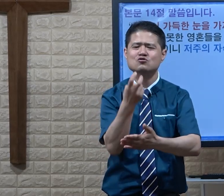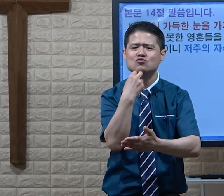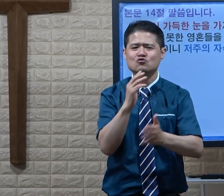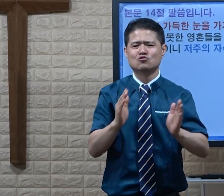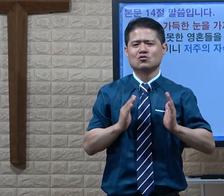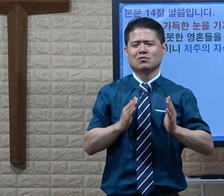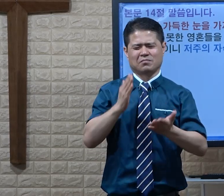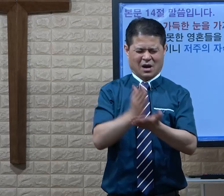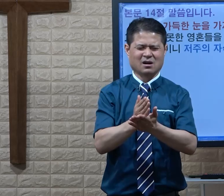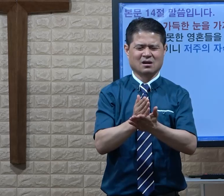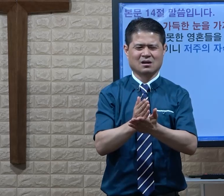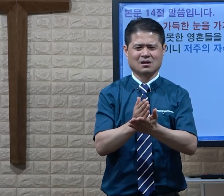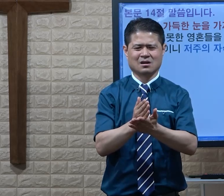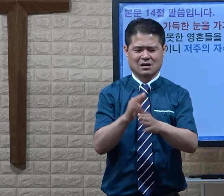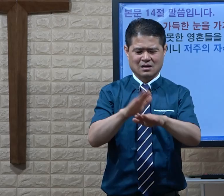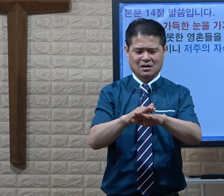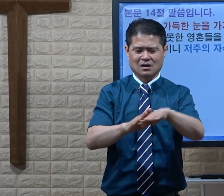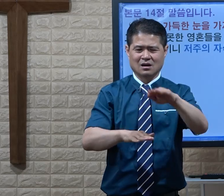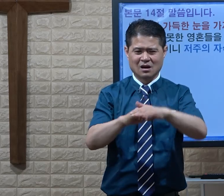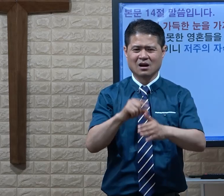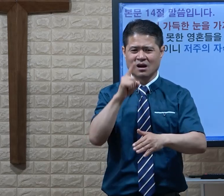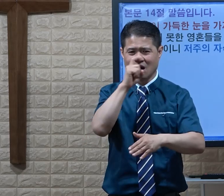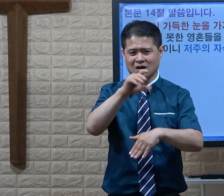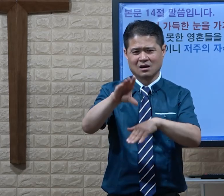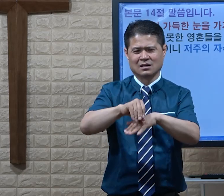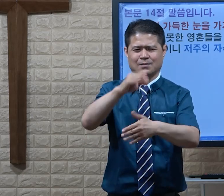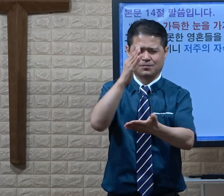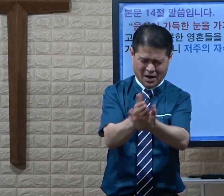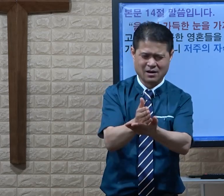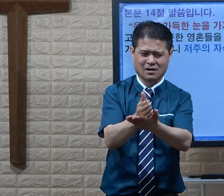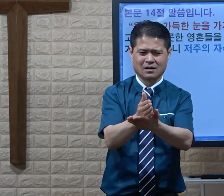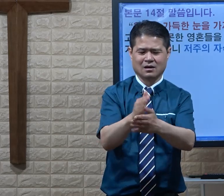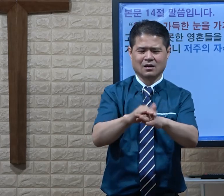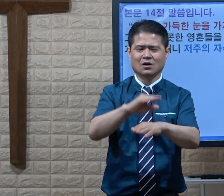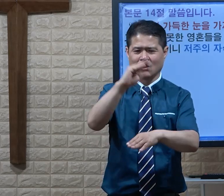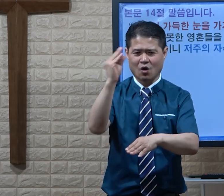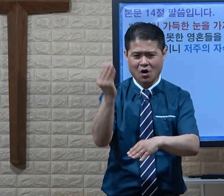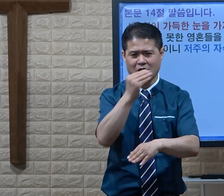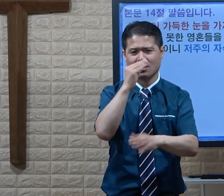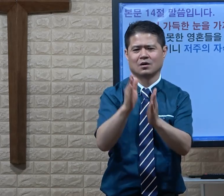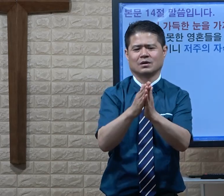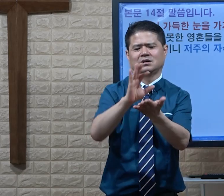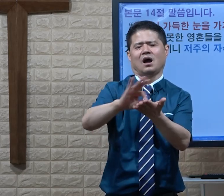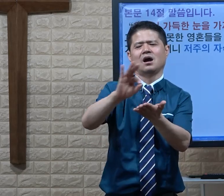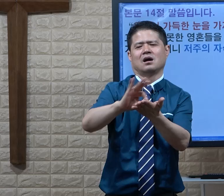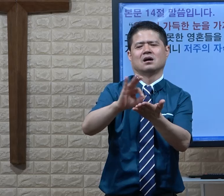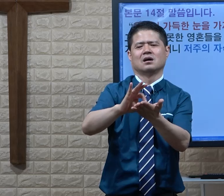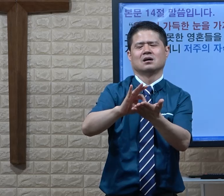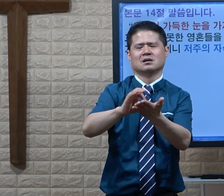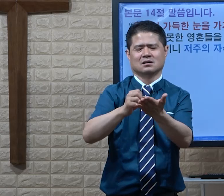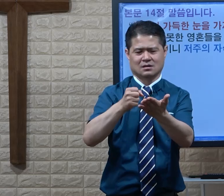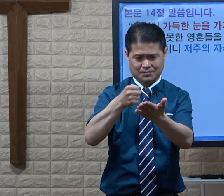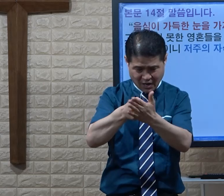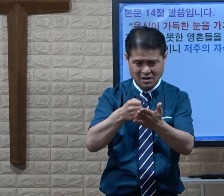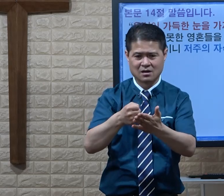하나인데 여기 결단을 두 가지를 하시면 안 됩니다. 그런 악습을 쫓지 말고 정말 경건을